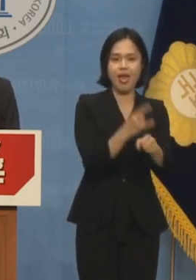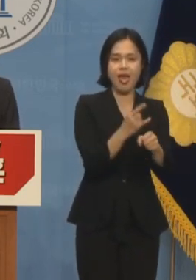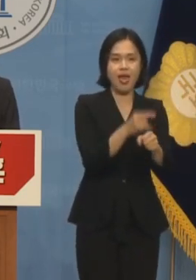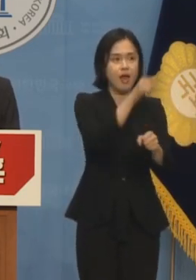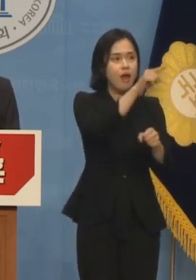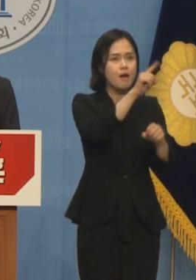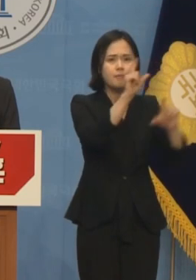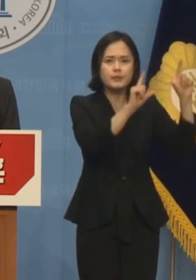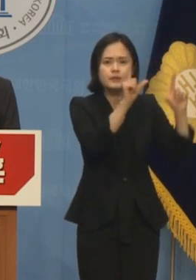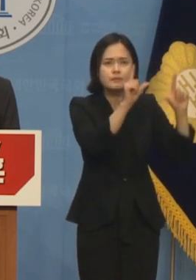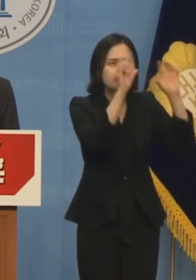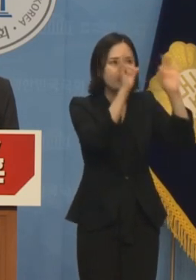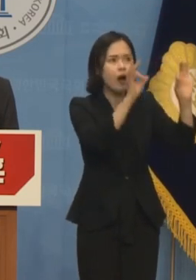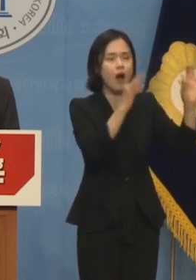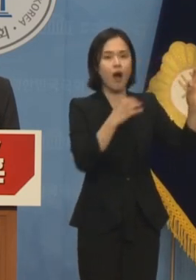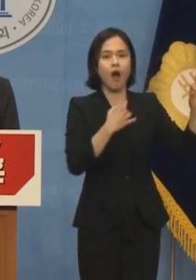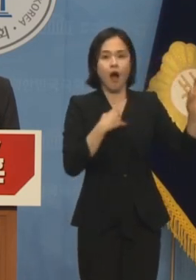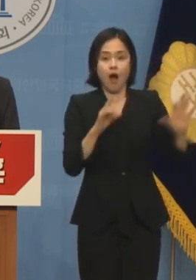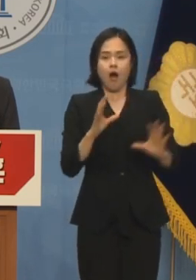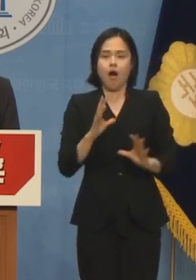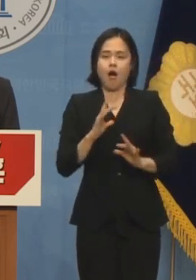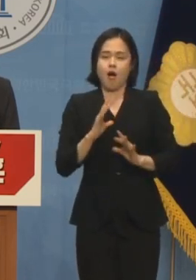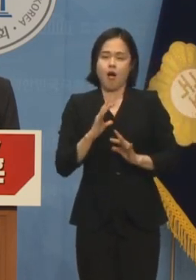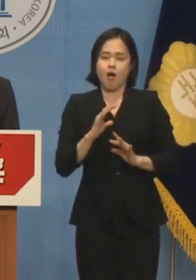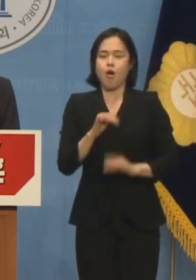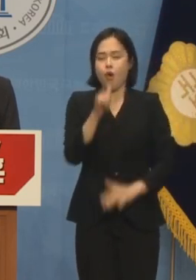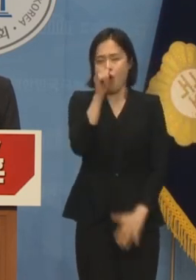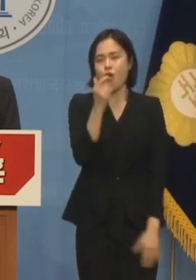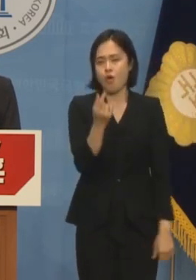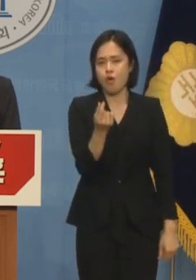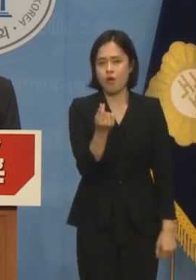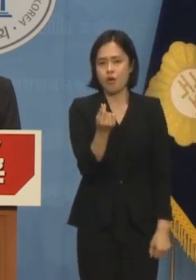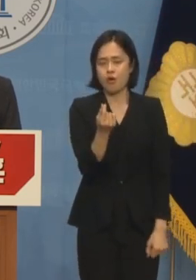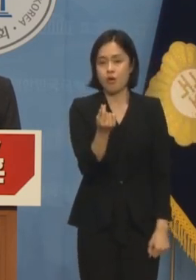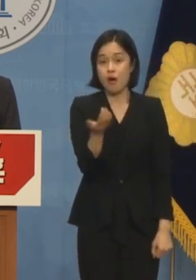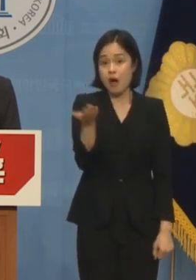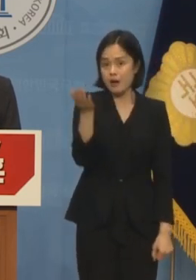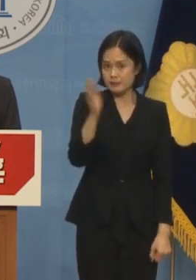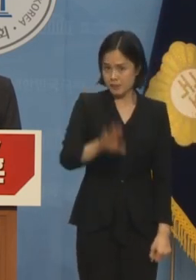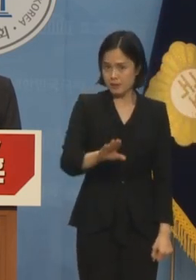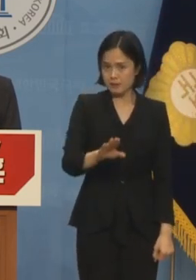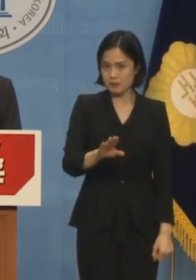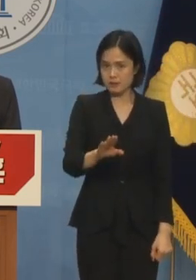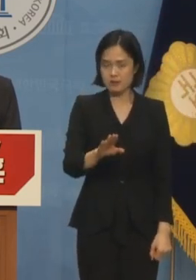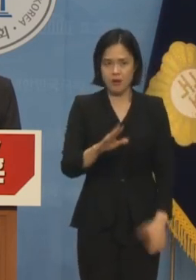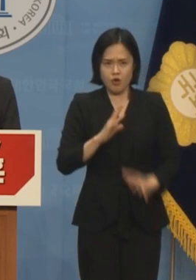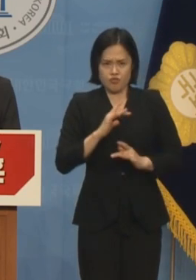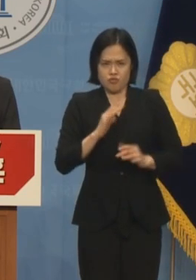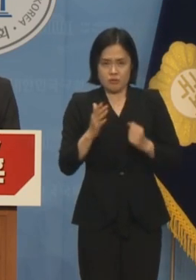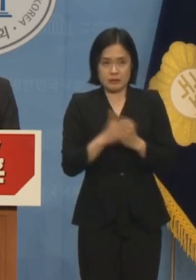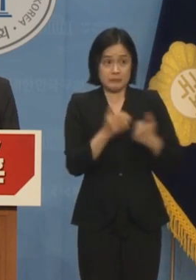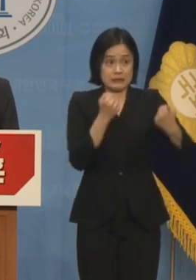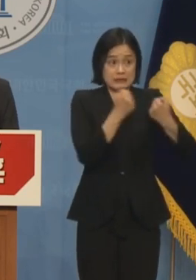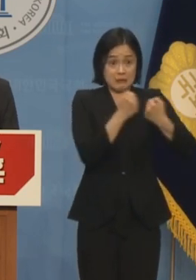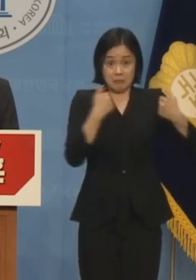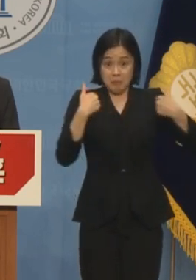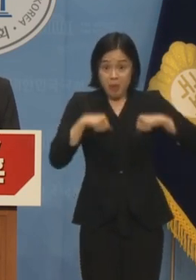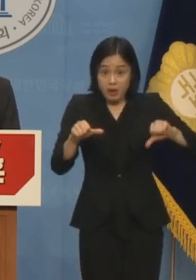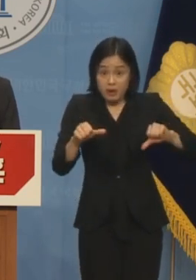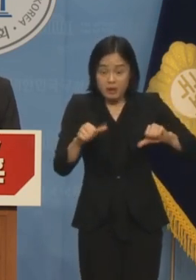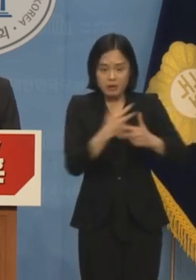그렇게 주장하고 있는데 어찌 저라고 두렵지 않겠습니까? 하지만 여기서 우리가 싸우지 않는다면 이재명의